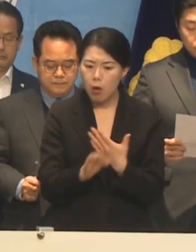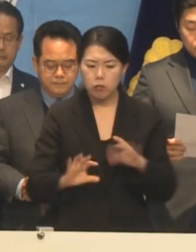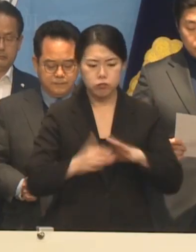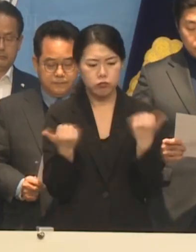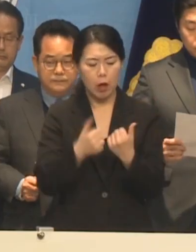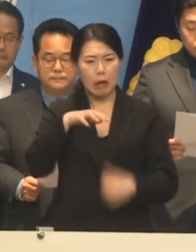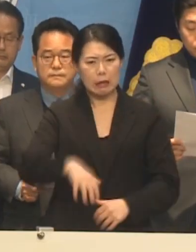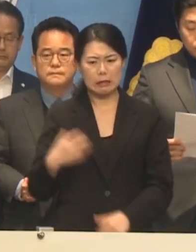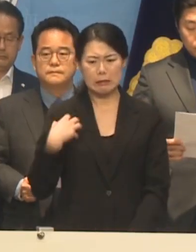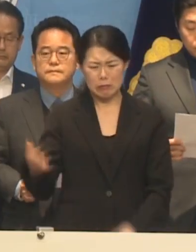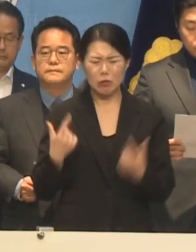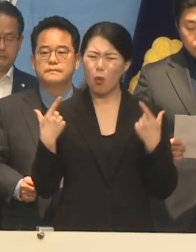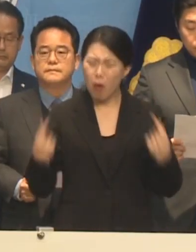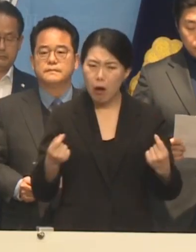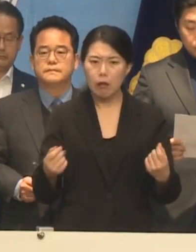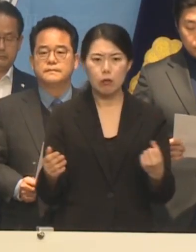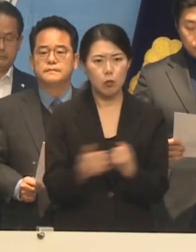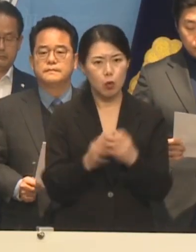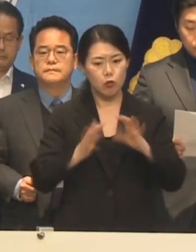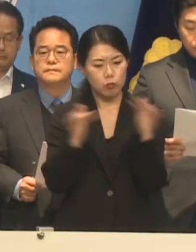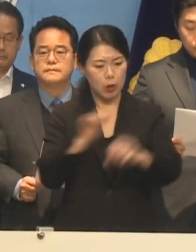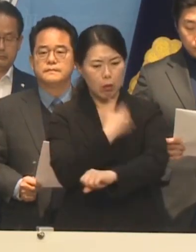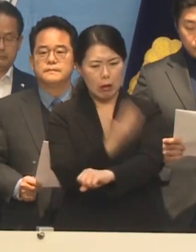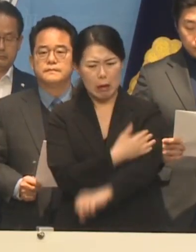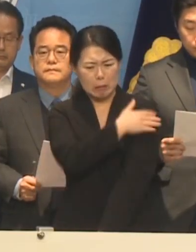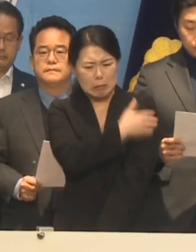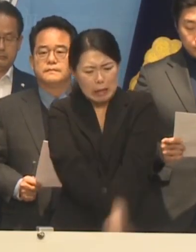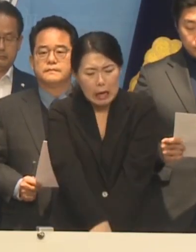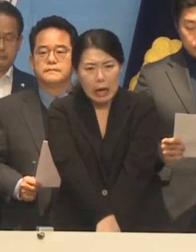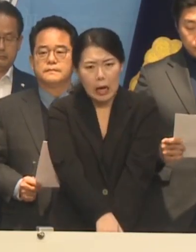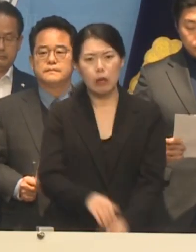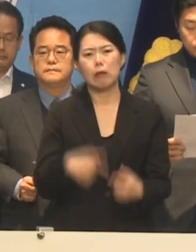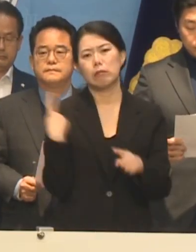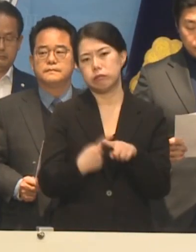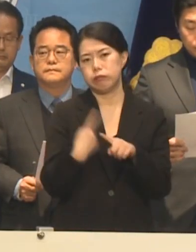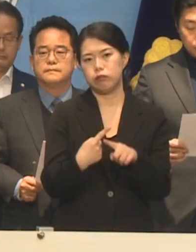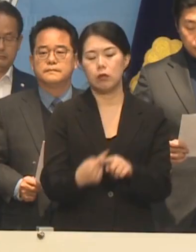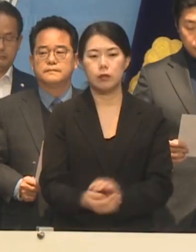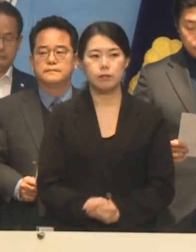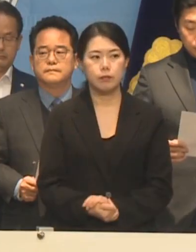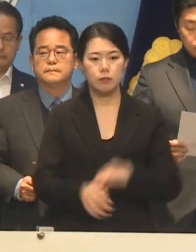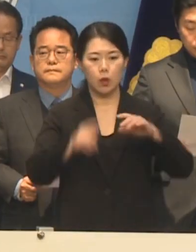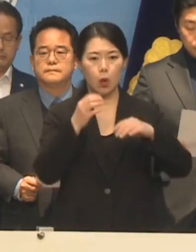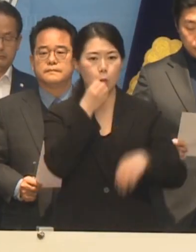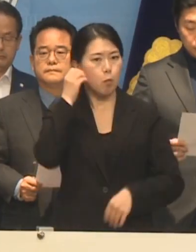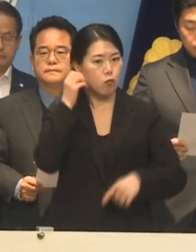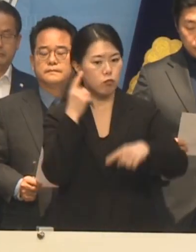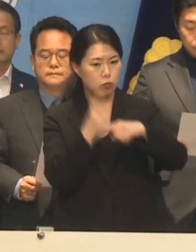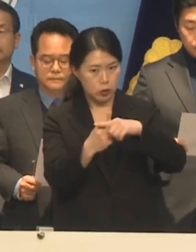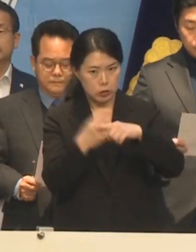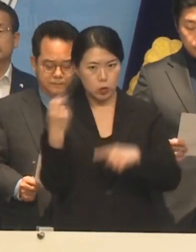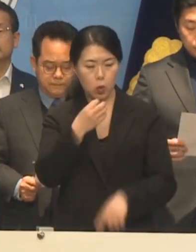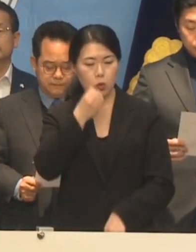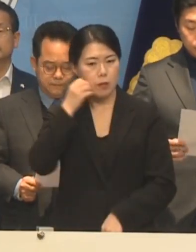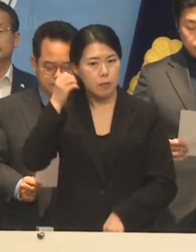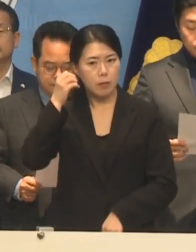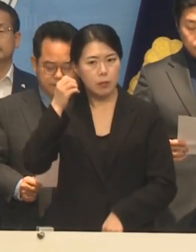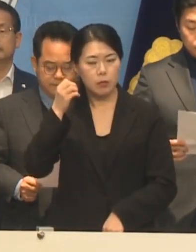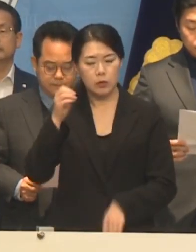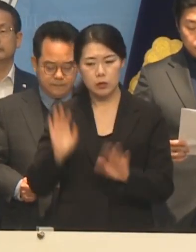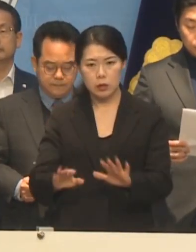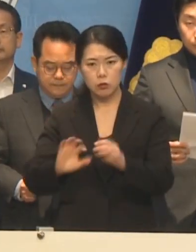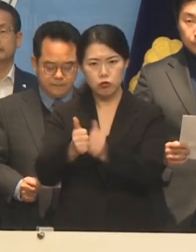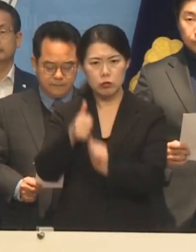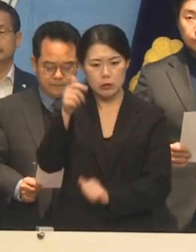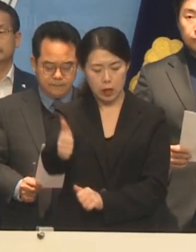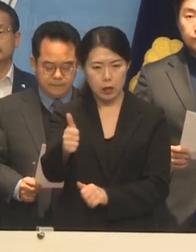국회의 직무유기이며 국민의 권리를 저버리는 일이 될 것이다. 홈플러스와 대주주 김병주 회장은 사제 출연